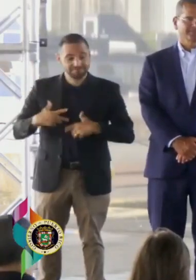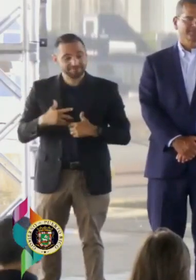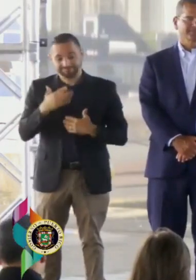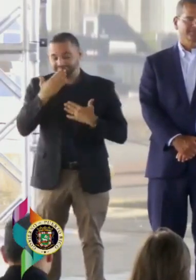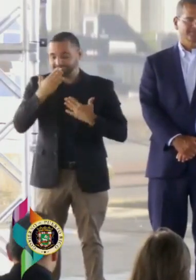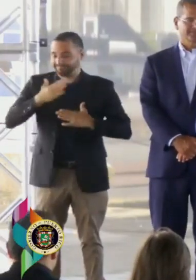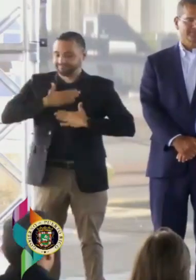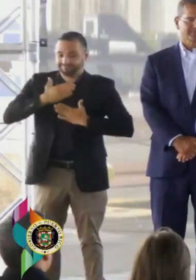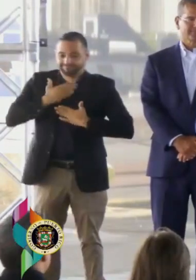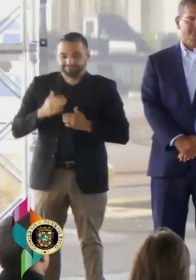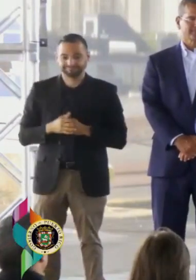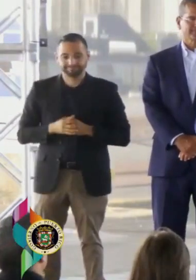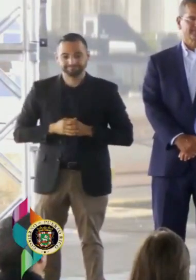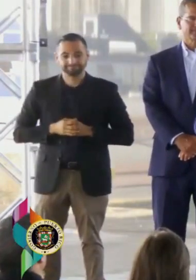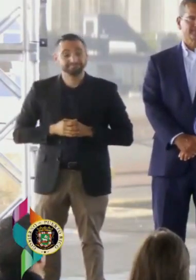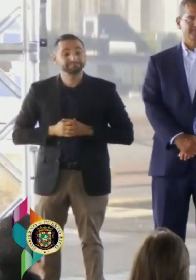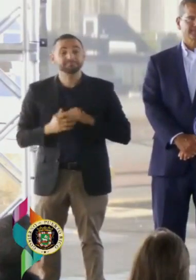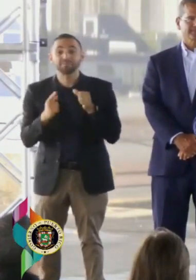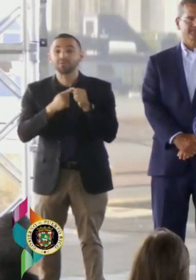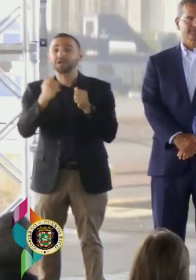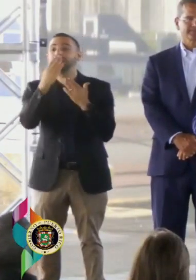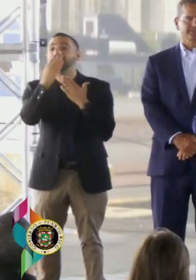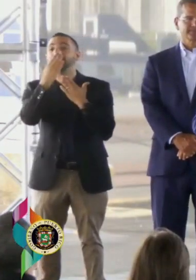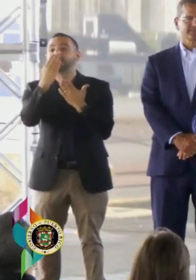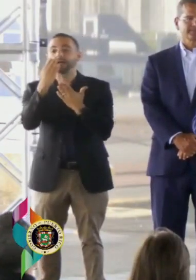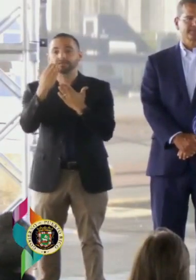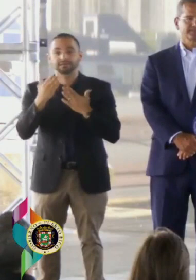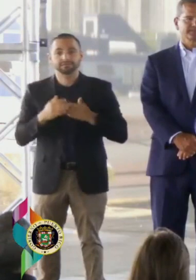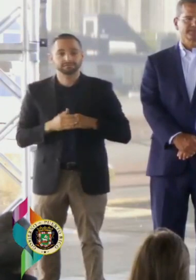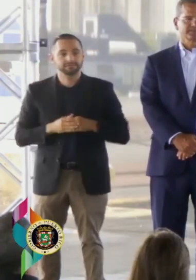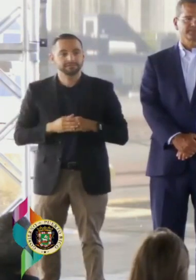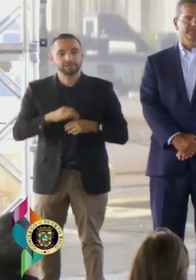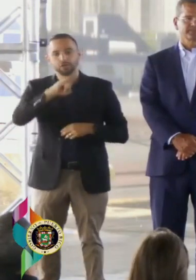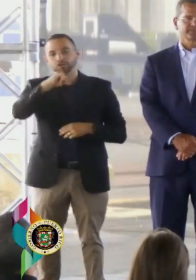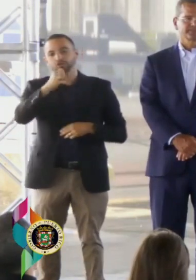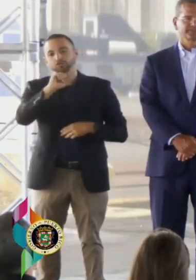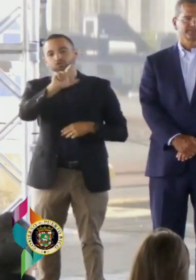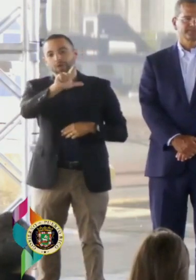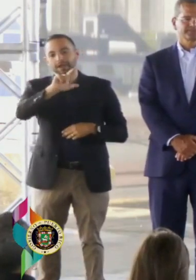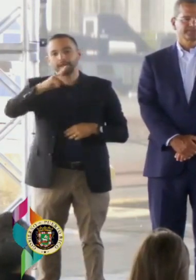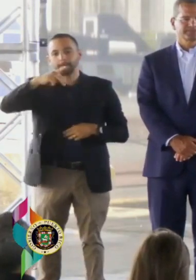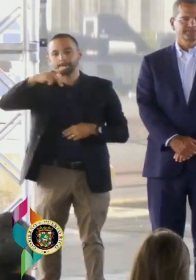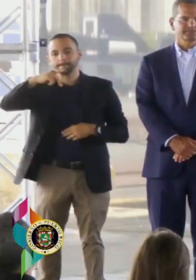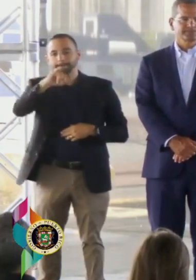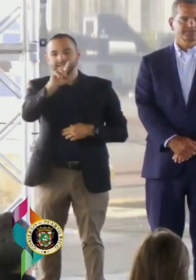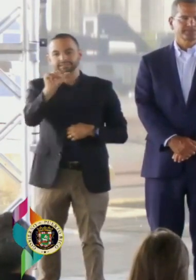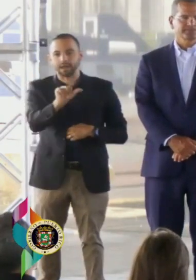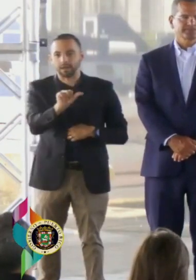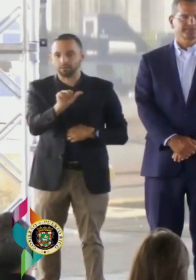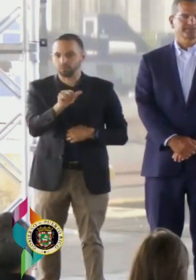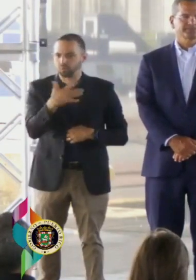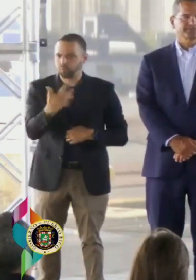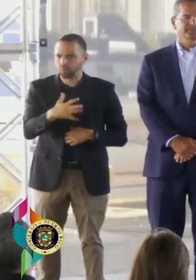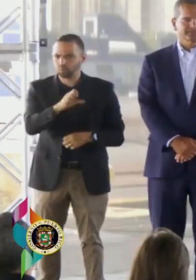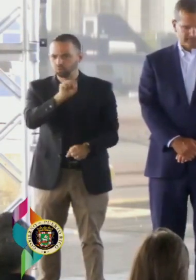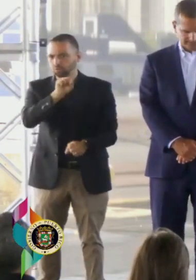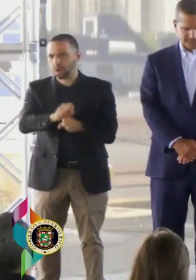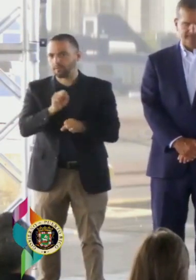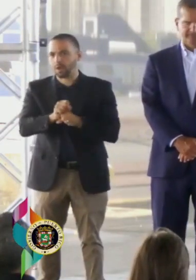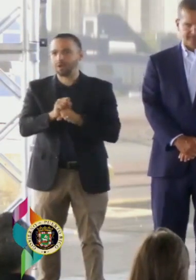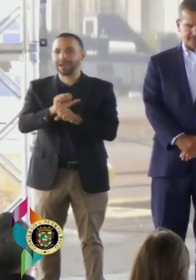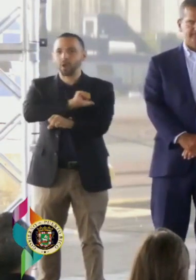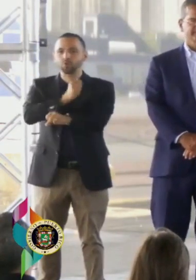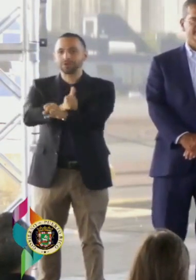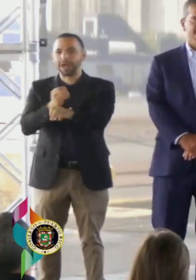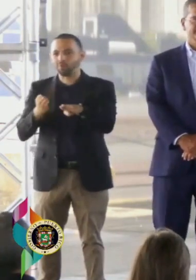eh quiero darle un agradecimiento también enorme a Joel pisa Joel pisa ha hecho una labor increíble en Puerto